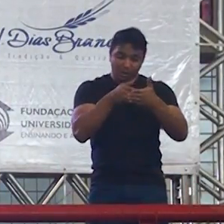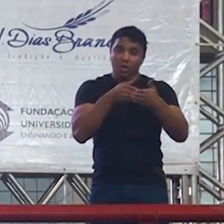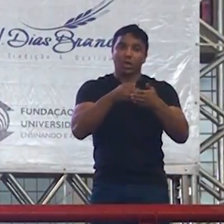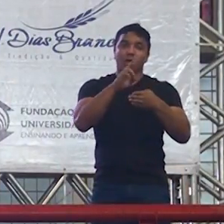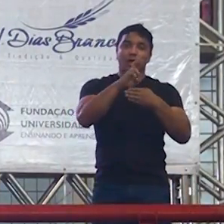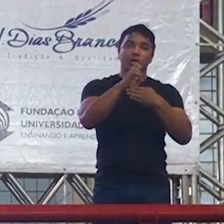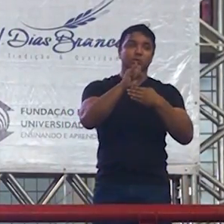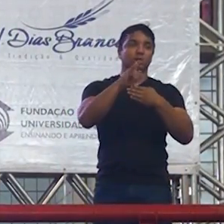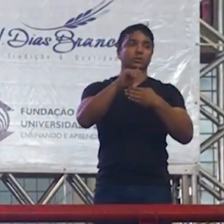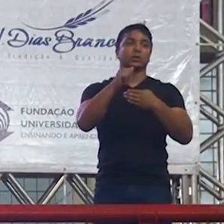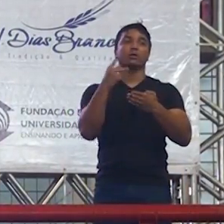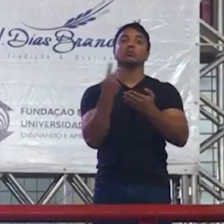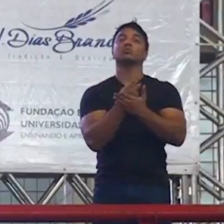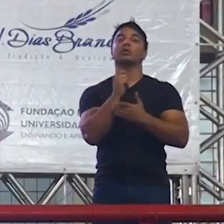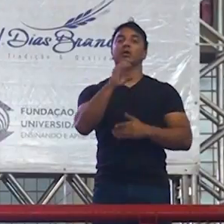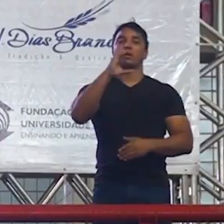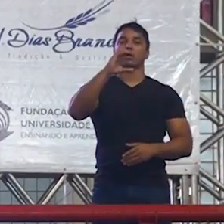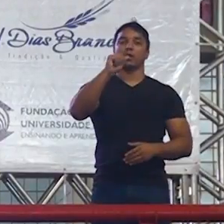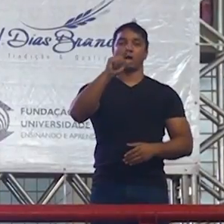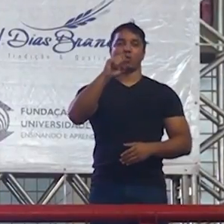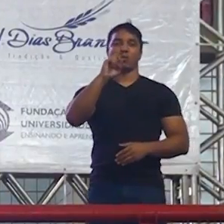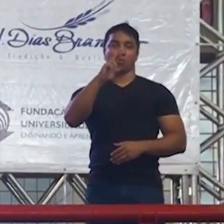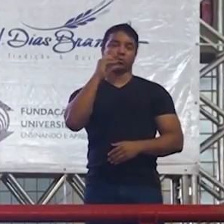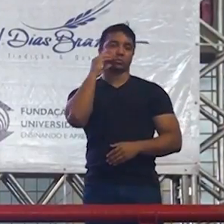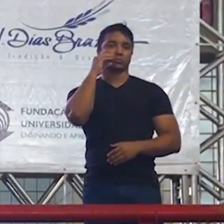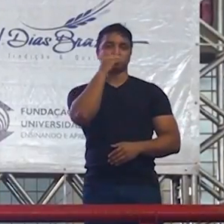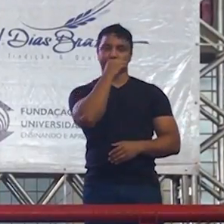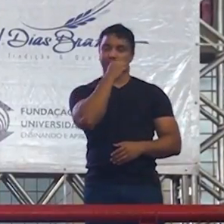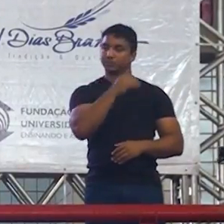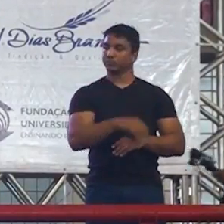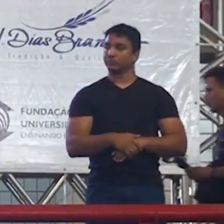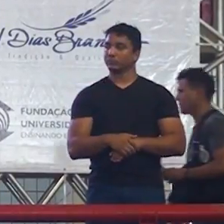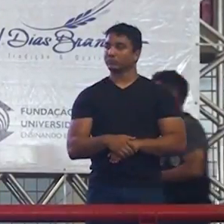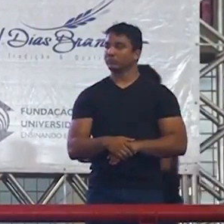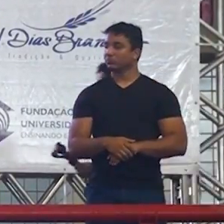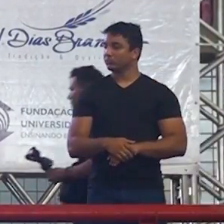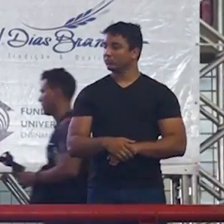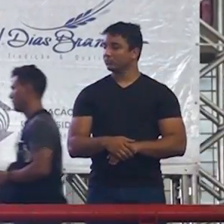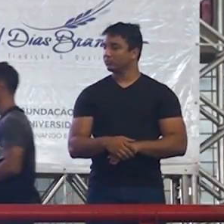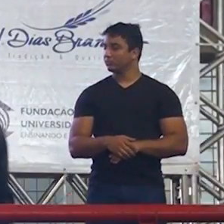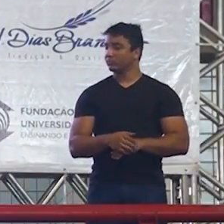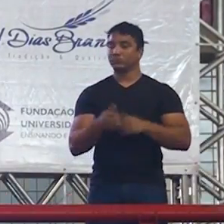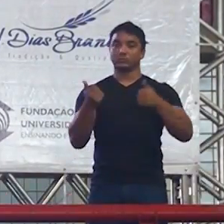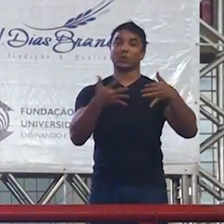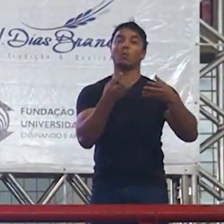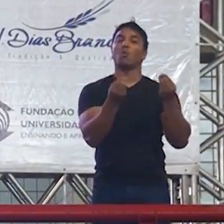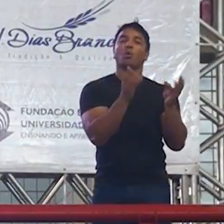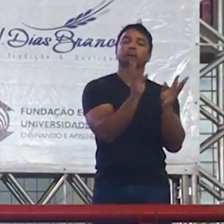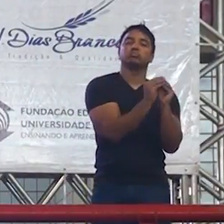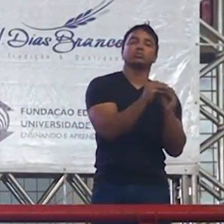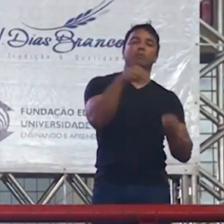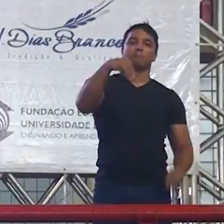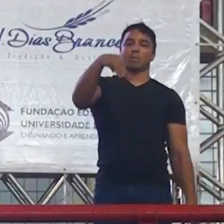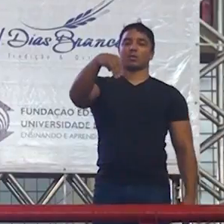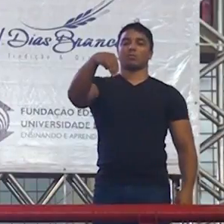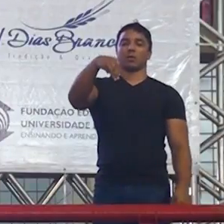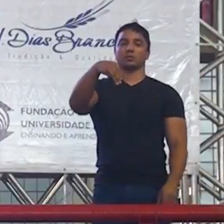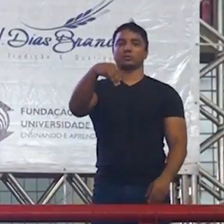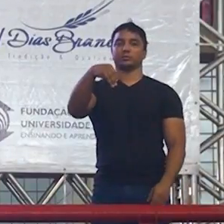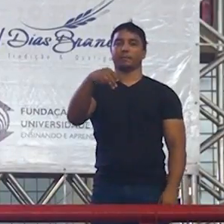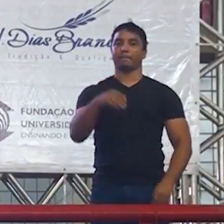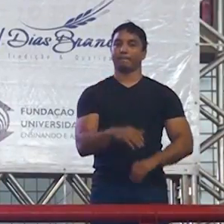por uma resistência, gera calor. Ok, vamos agora falar um pouco de matemática. E